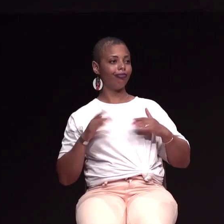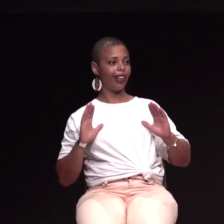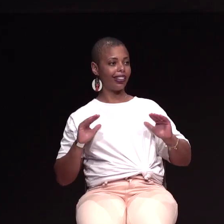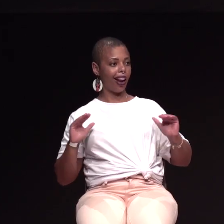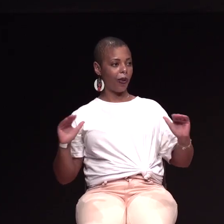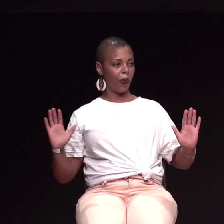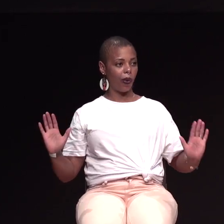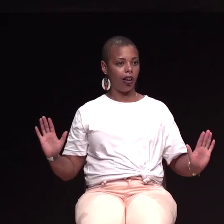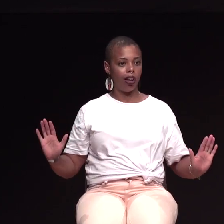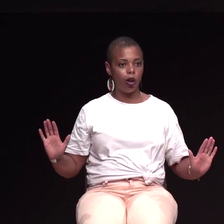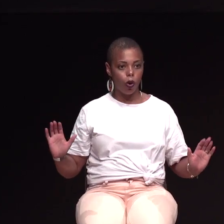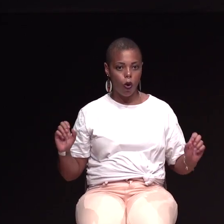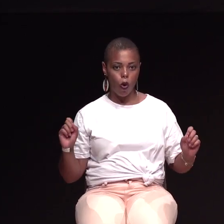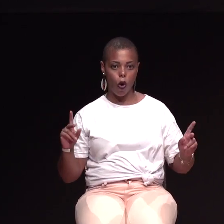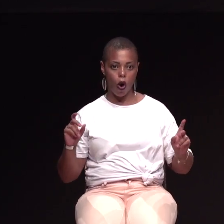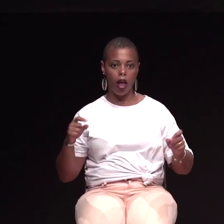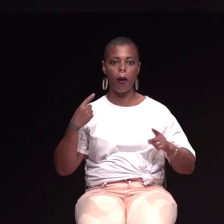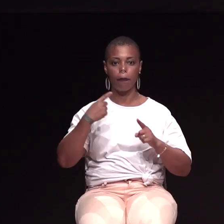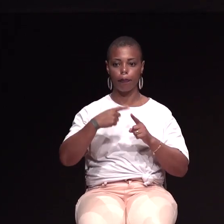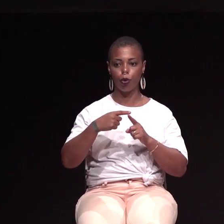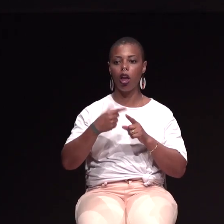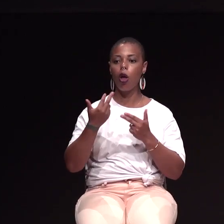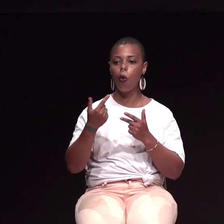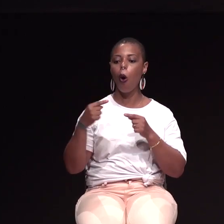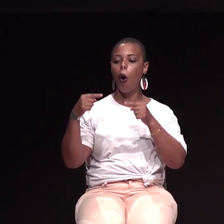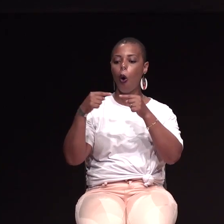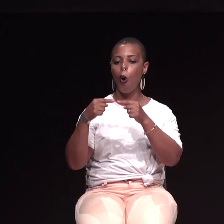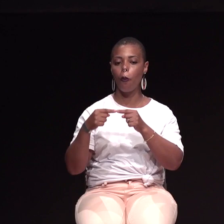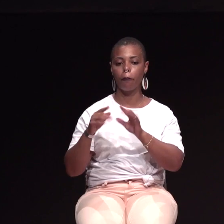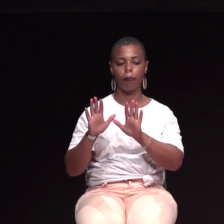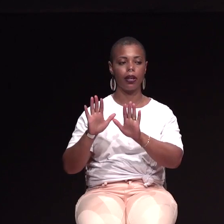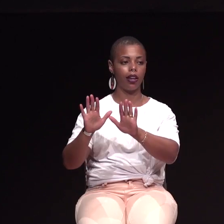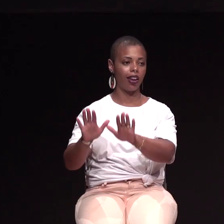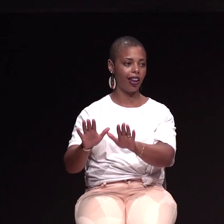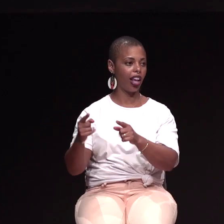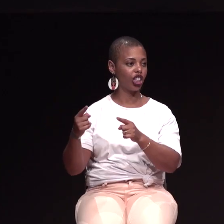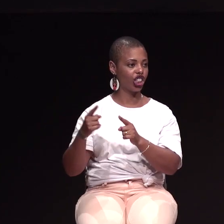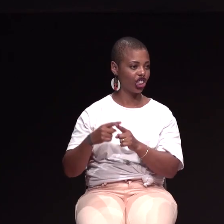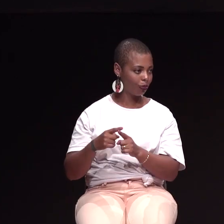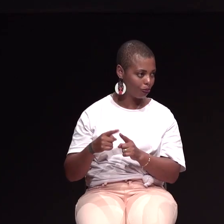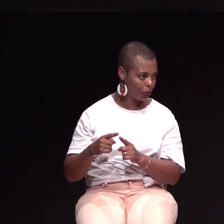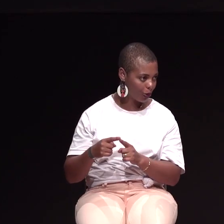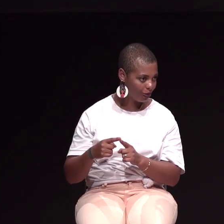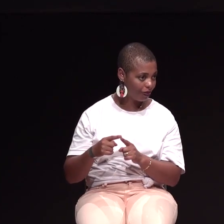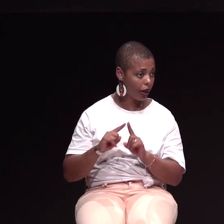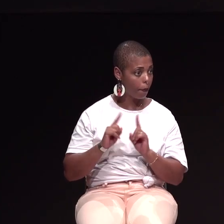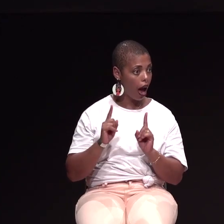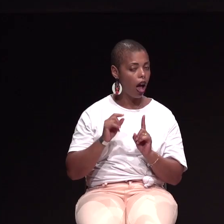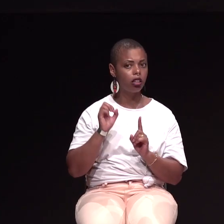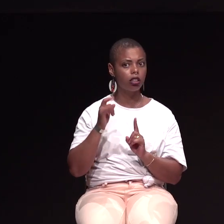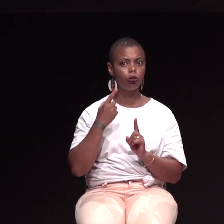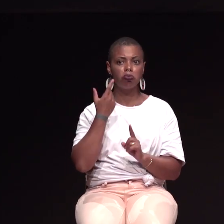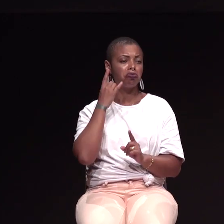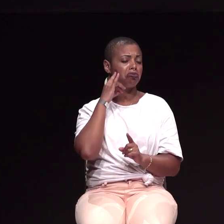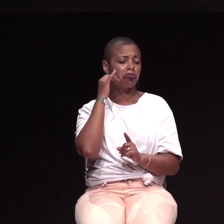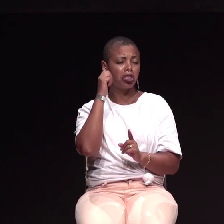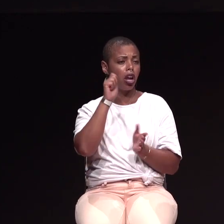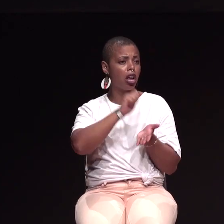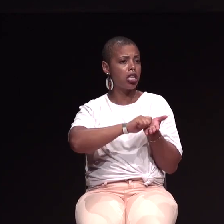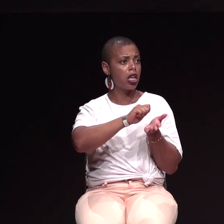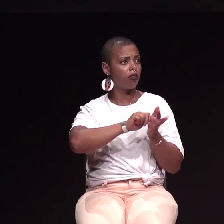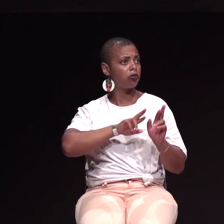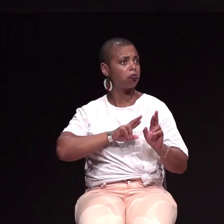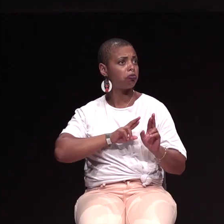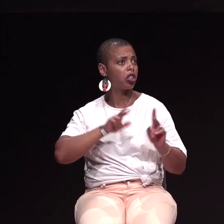te tratar dentro daquele nicho, dentro daquele quadradinho, e qualquer outra coisa que você faça que elas